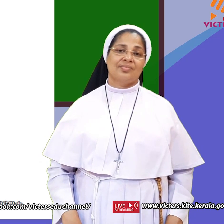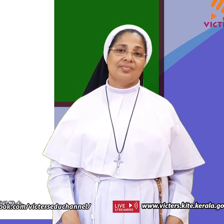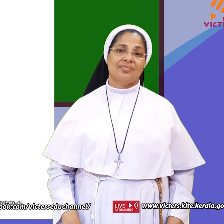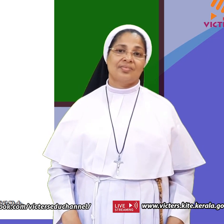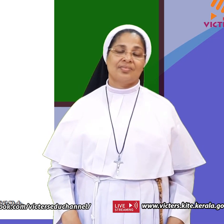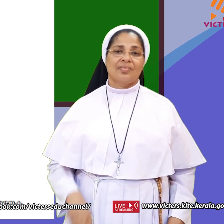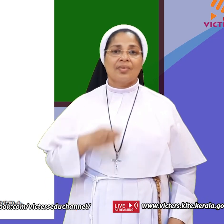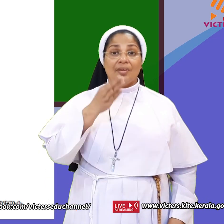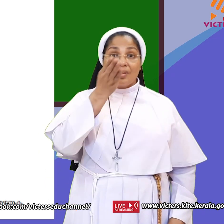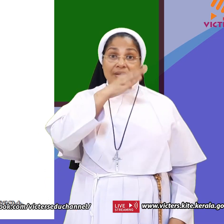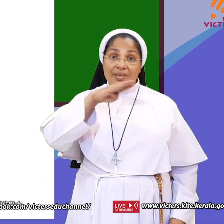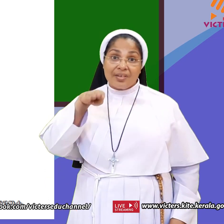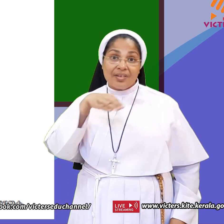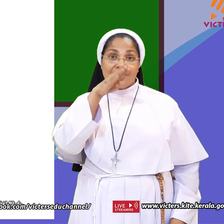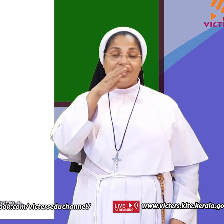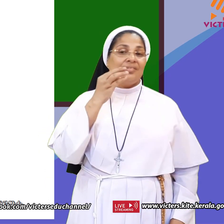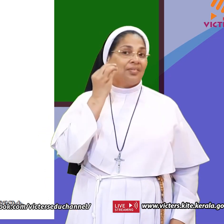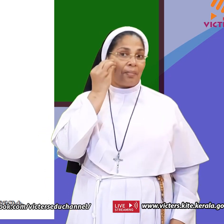എട്ട് മാർക്കിൻ്റെ ഖണ്ണിക.